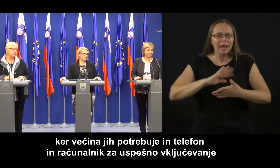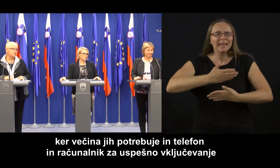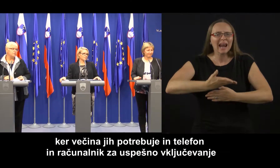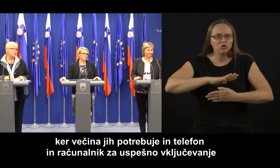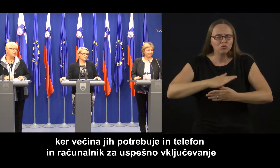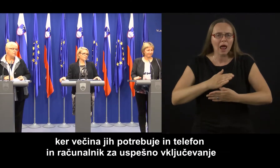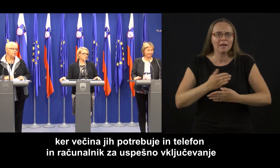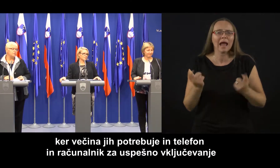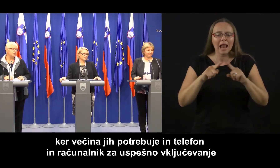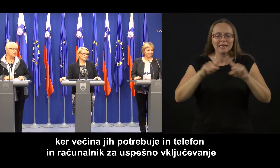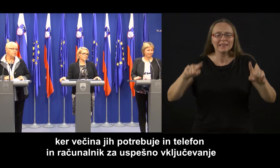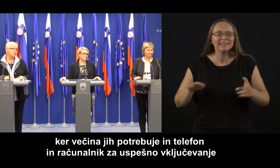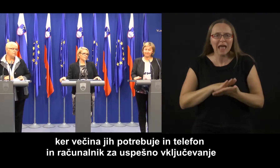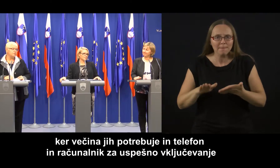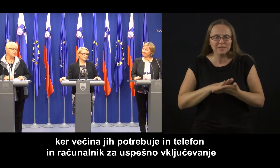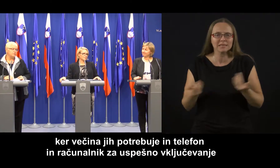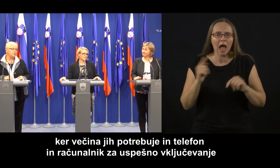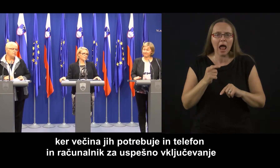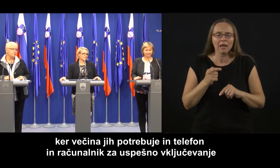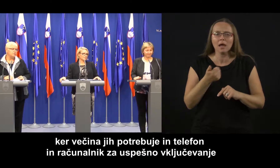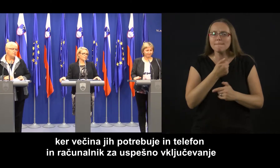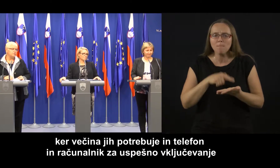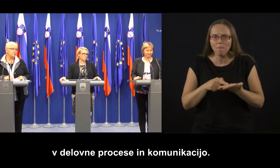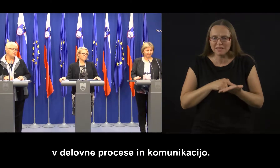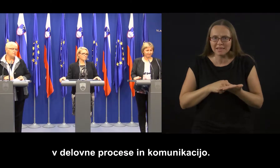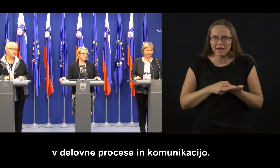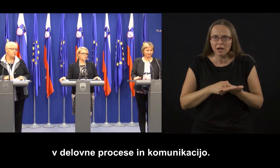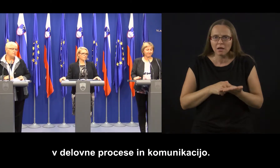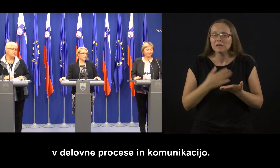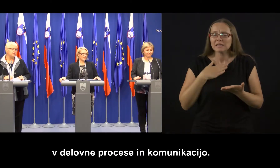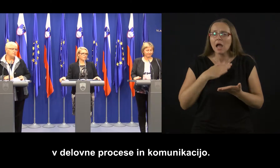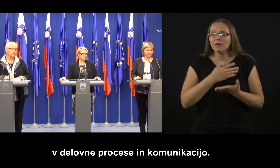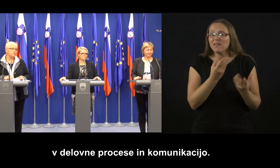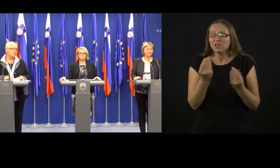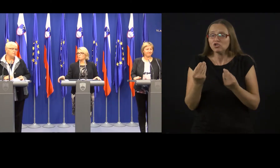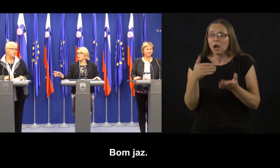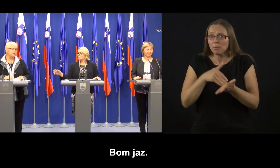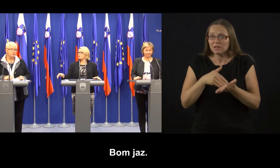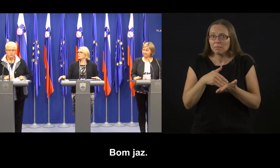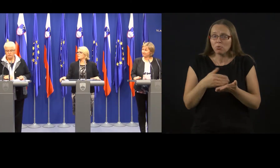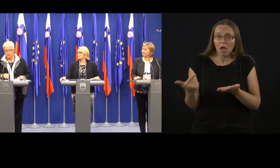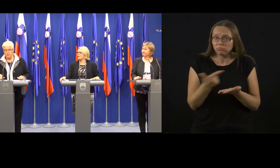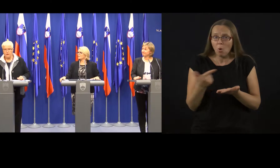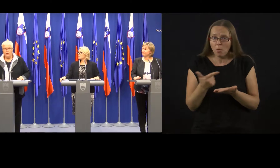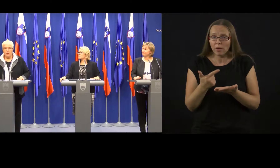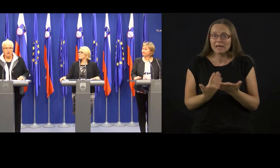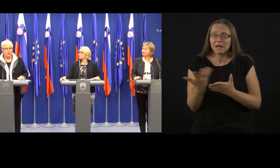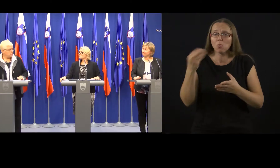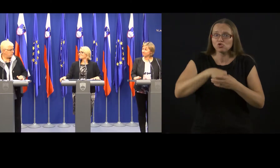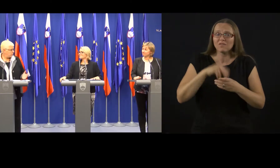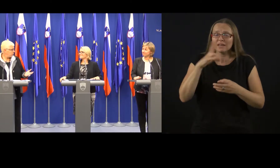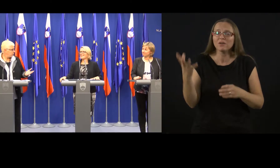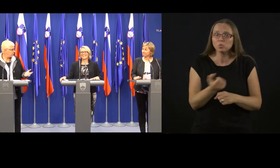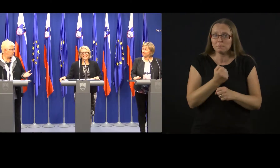ker večina jih potrebuje in telefon, in računalnik za uspešno vključevanje v delovne procese, komunikacijo. Bom